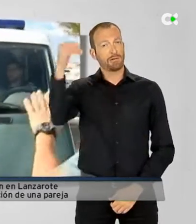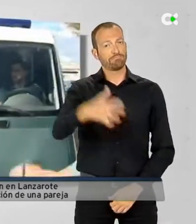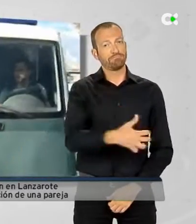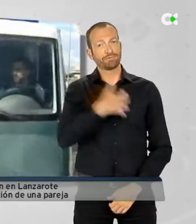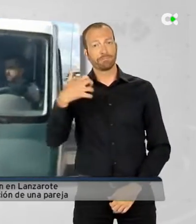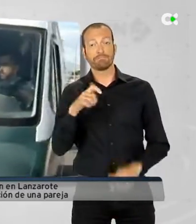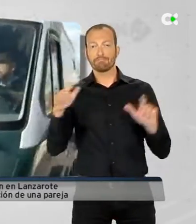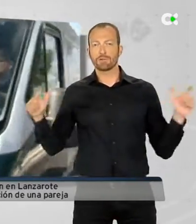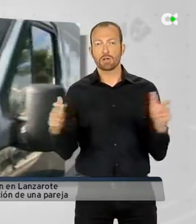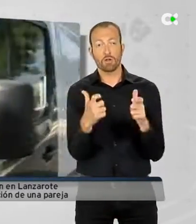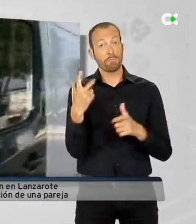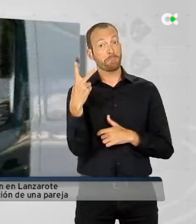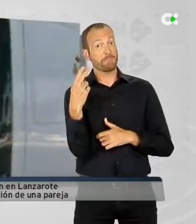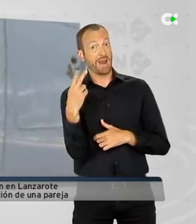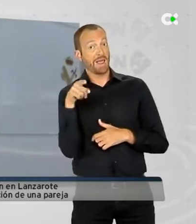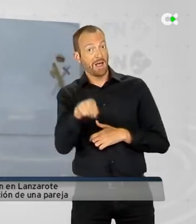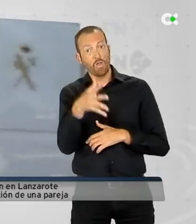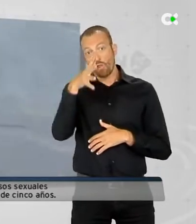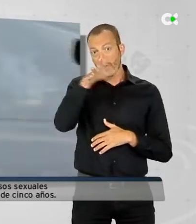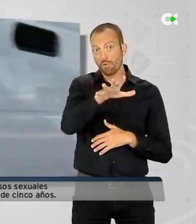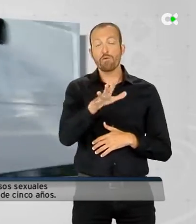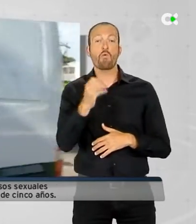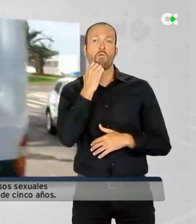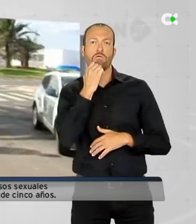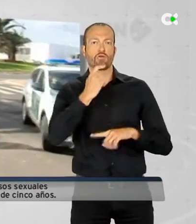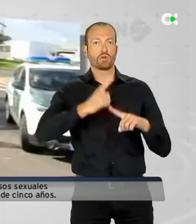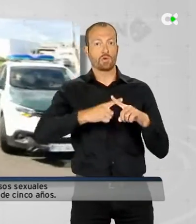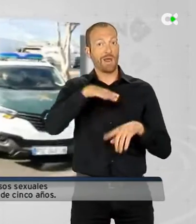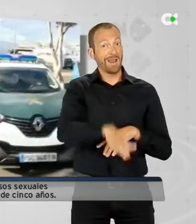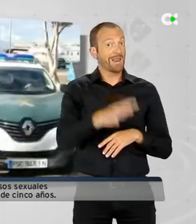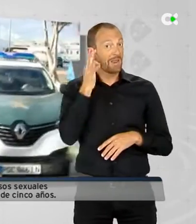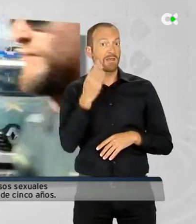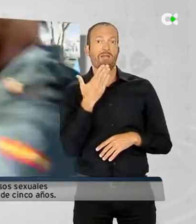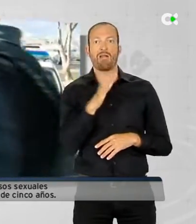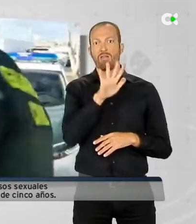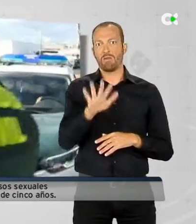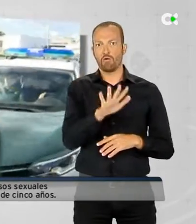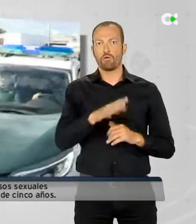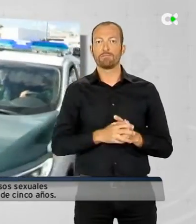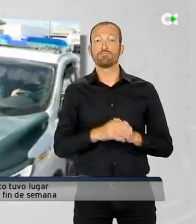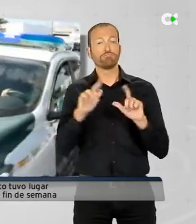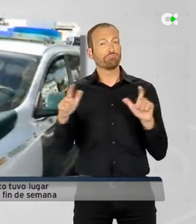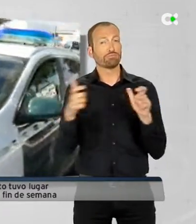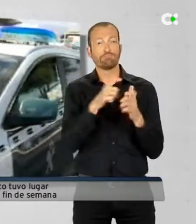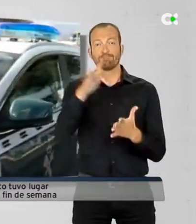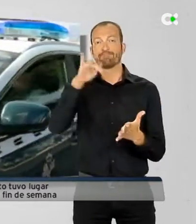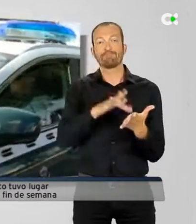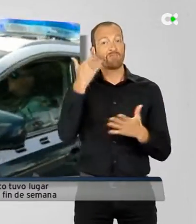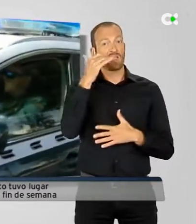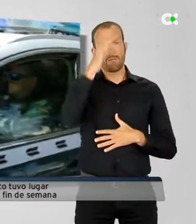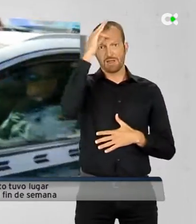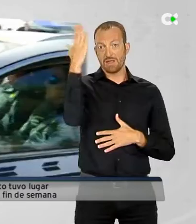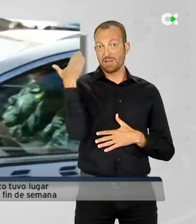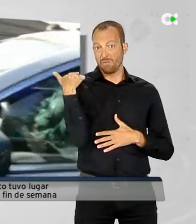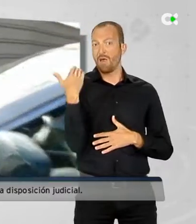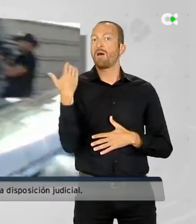Indignación en Lanzarote con la detención de una pareja por abusos sexuales a una niña de 5 años. El arresto tuvo lugar durante el fin de